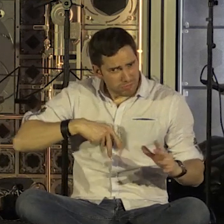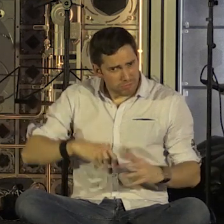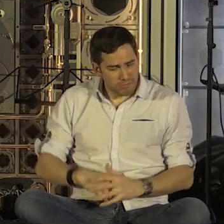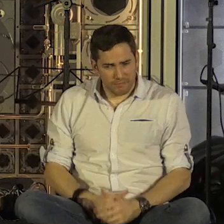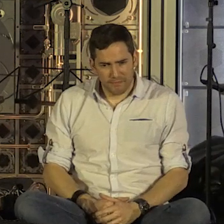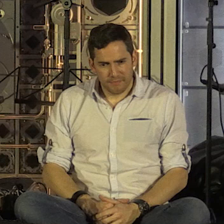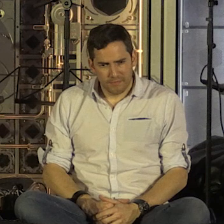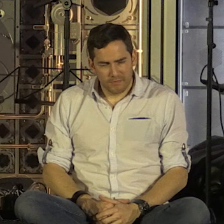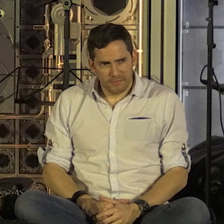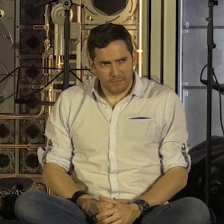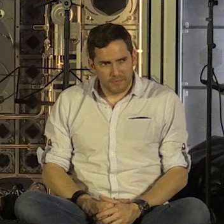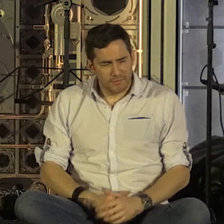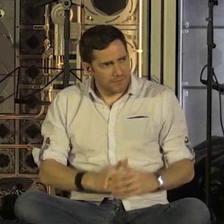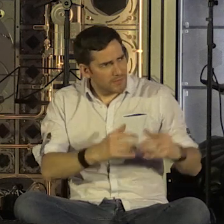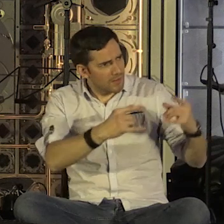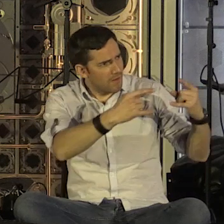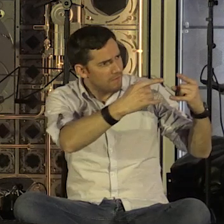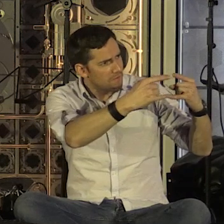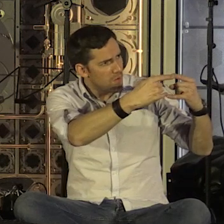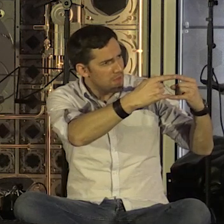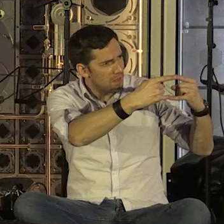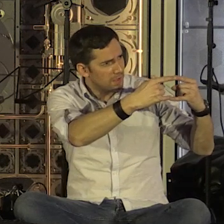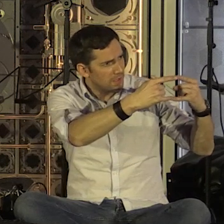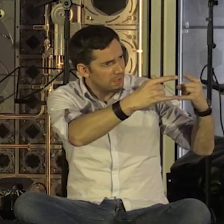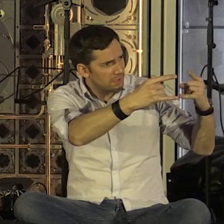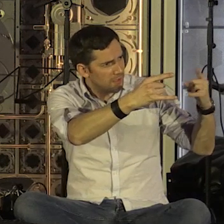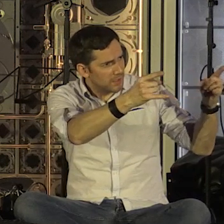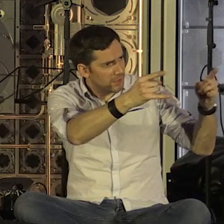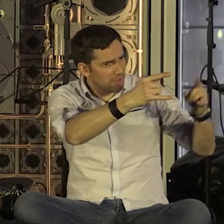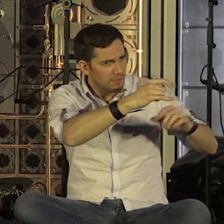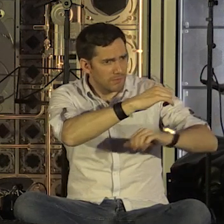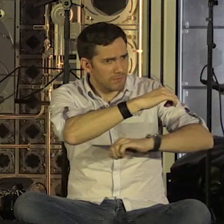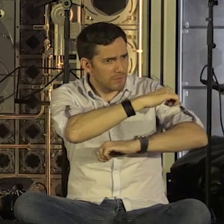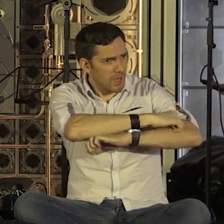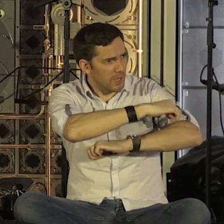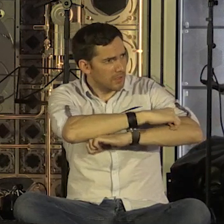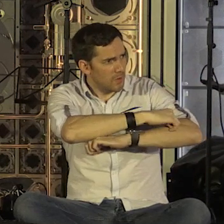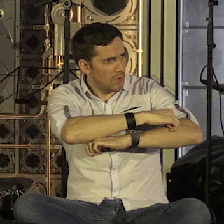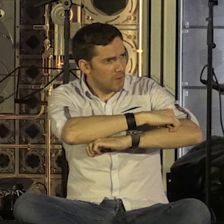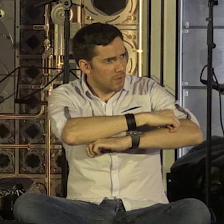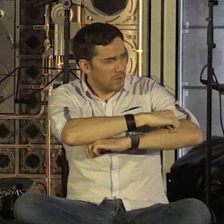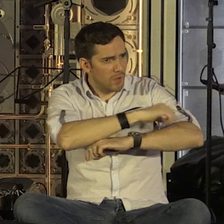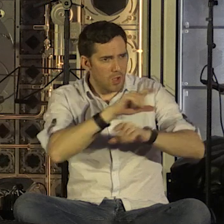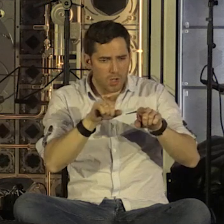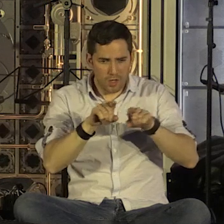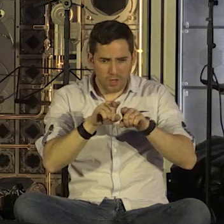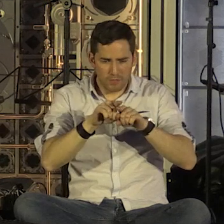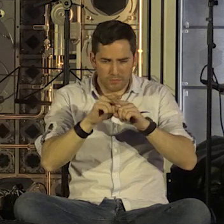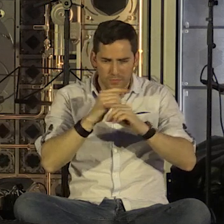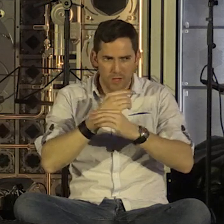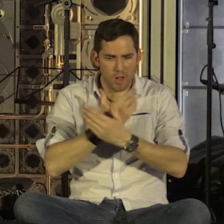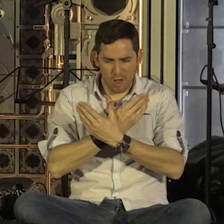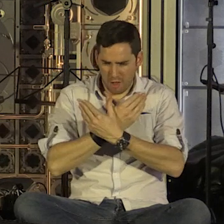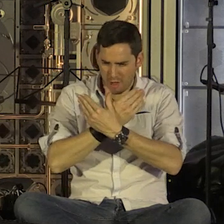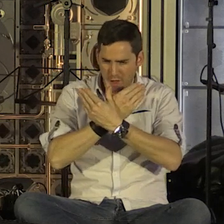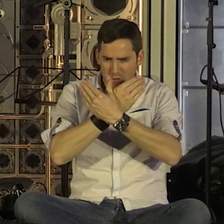Tu as ouvert la fenêtre du balcon Pour que l'ange s'en aille dormant derrière la lumière